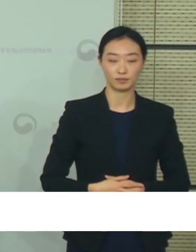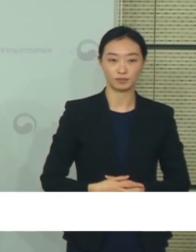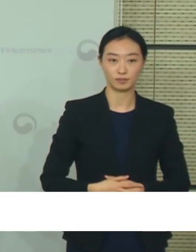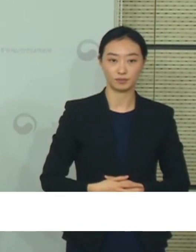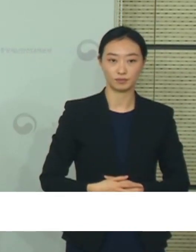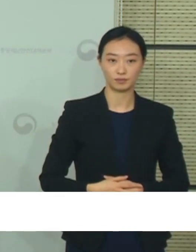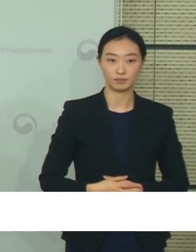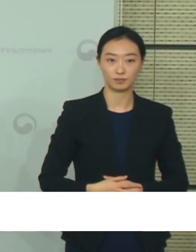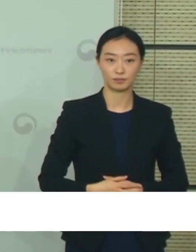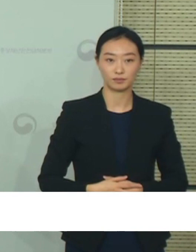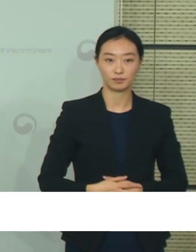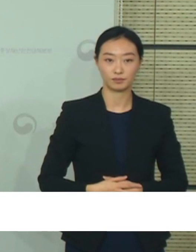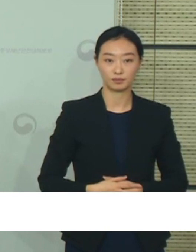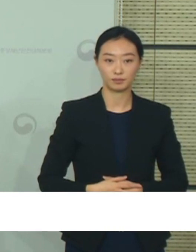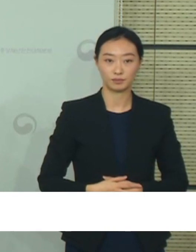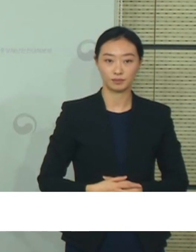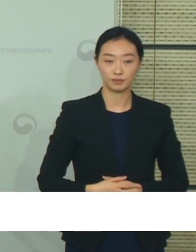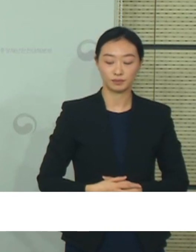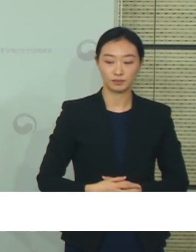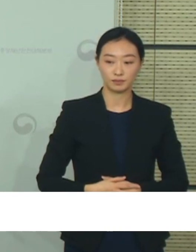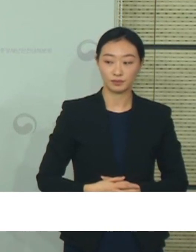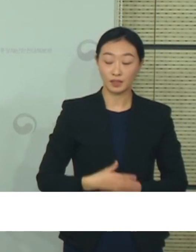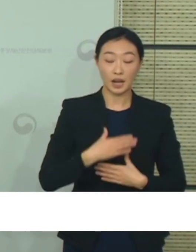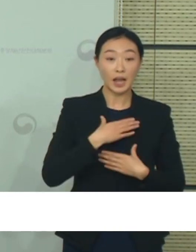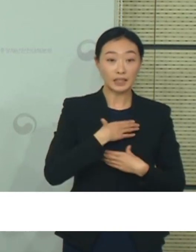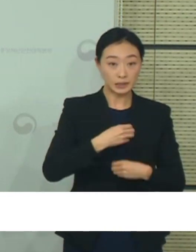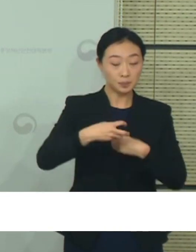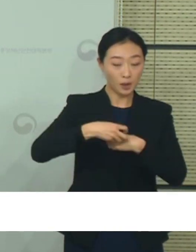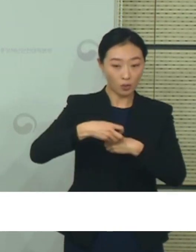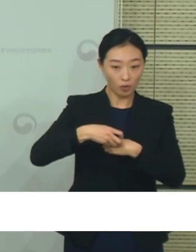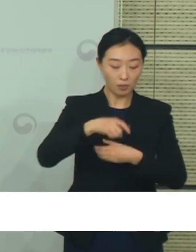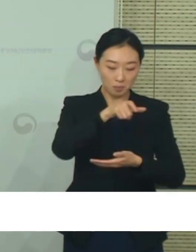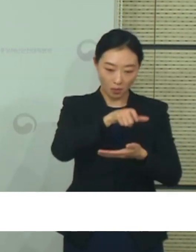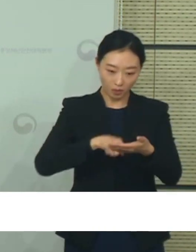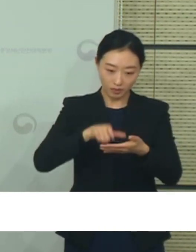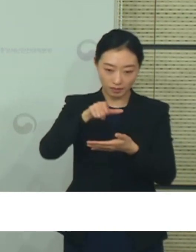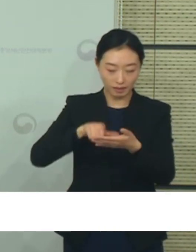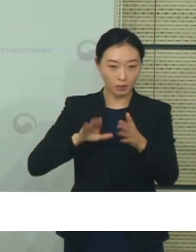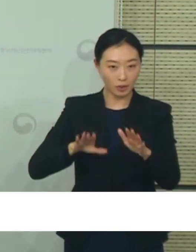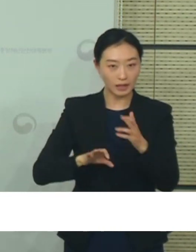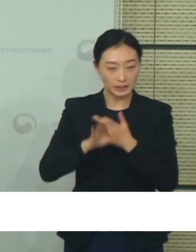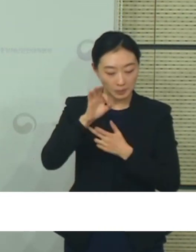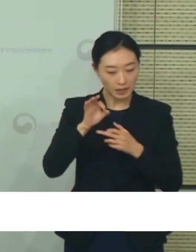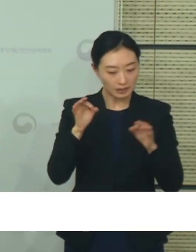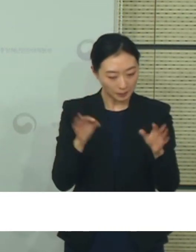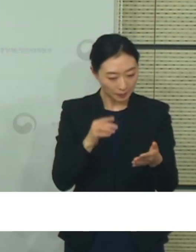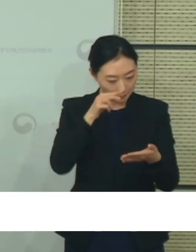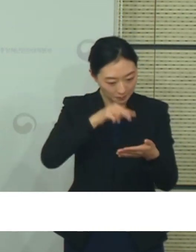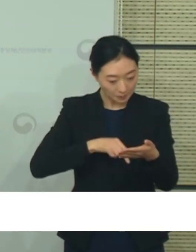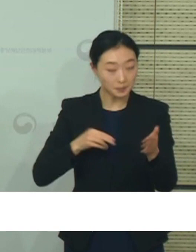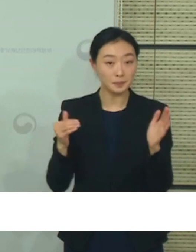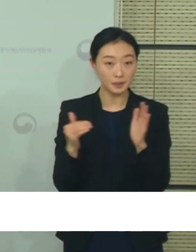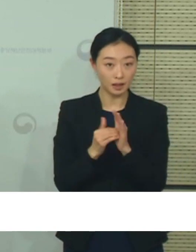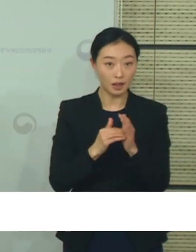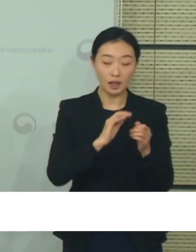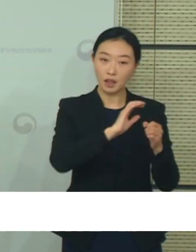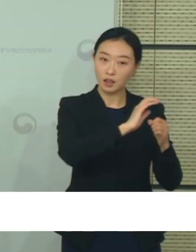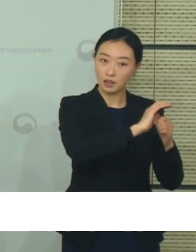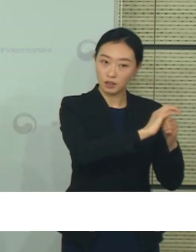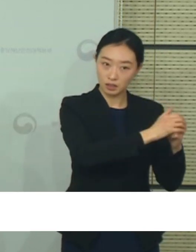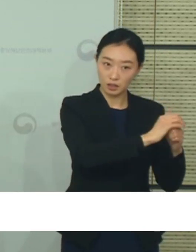제가 안심병원 91개 명단을 아침에 잠깐 보기는 했는데요. 대구가 지금